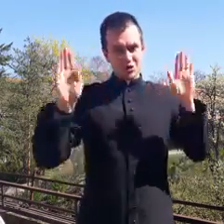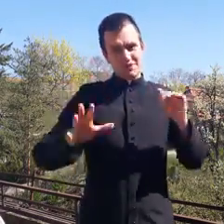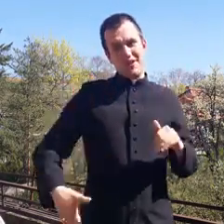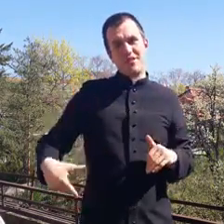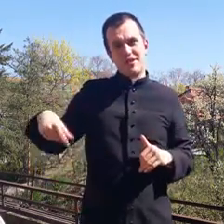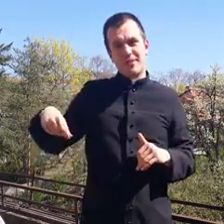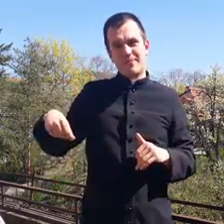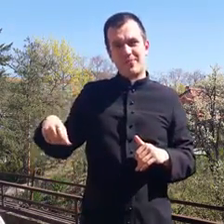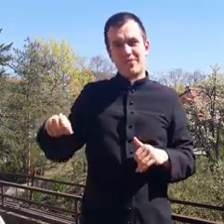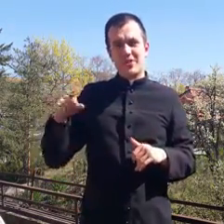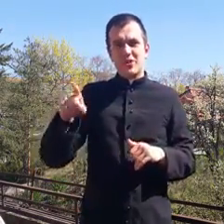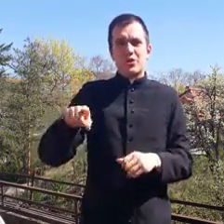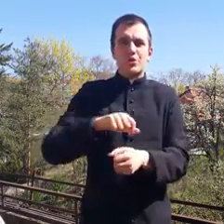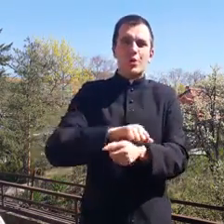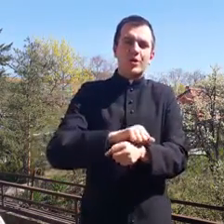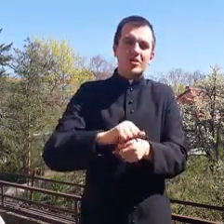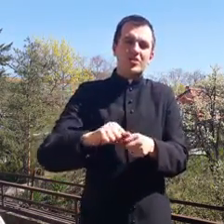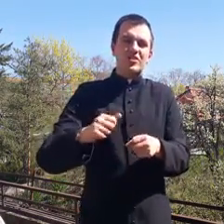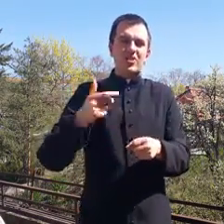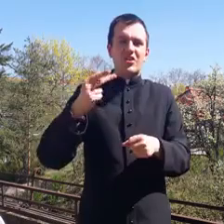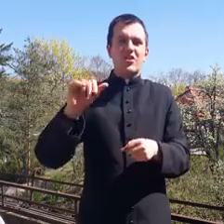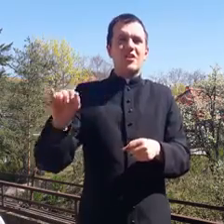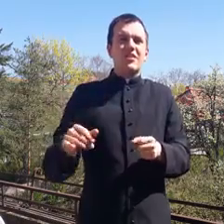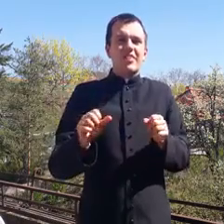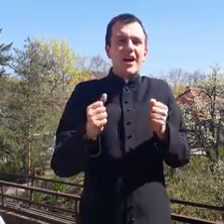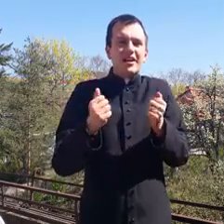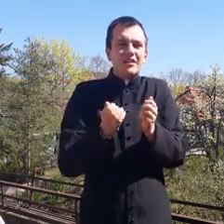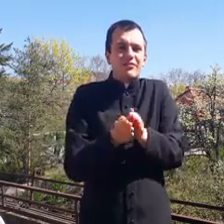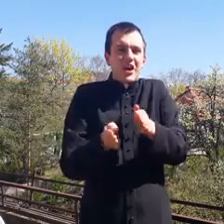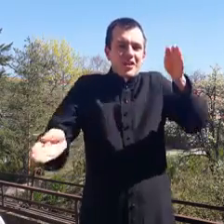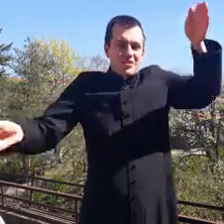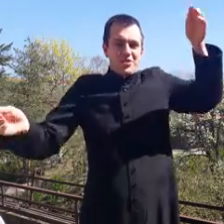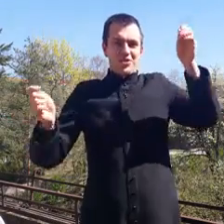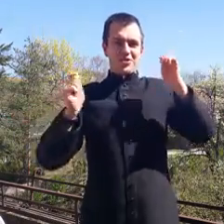mszy świętej to jest największy